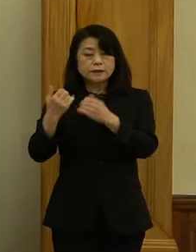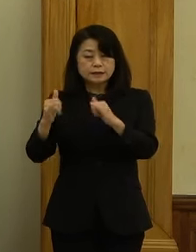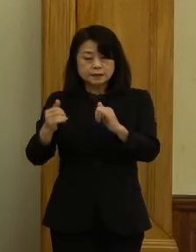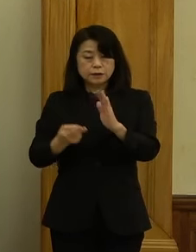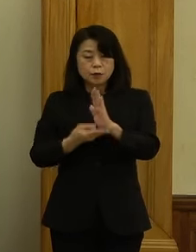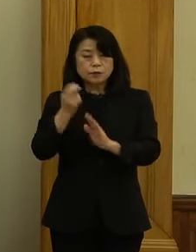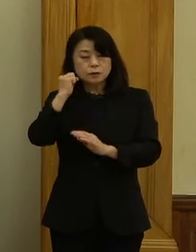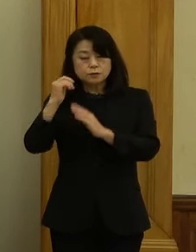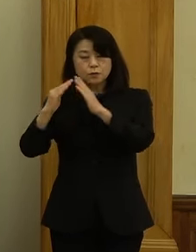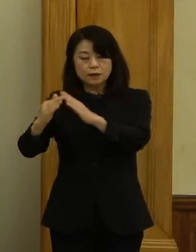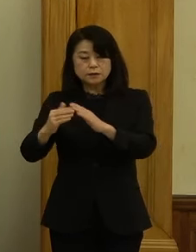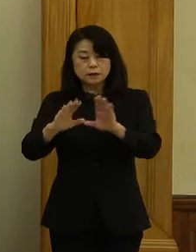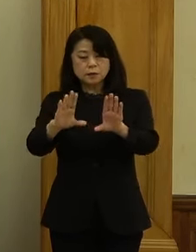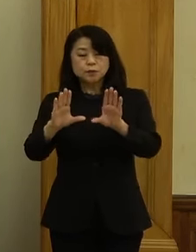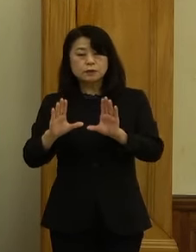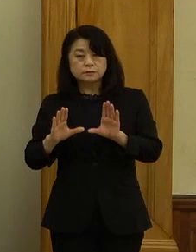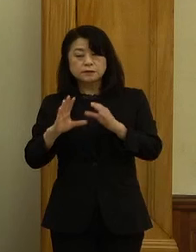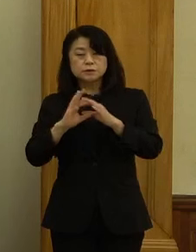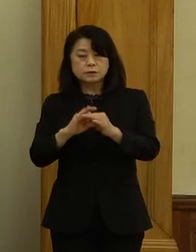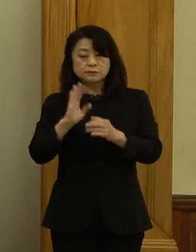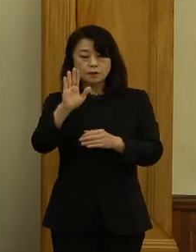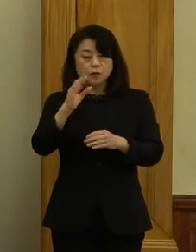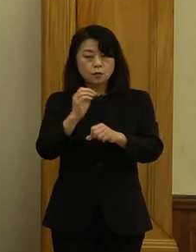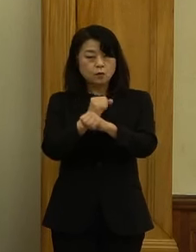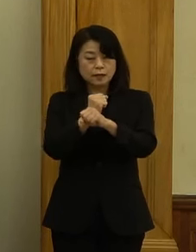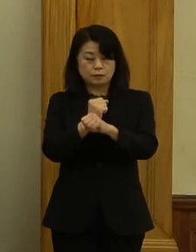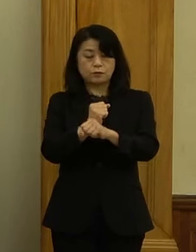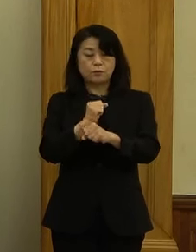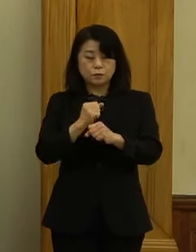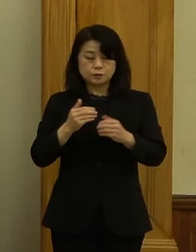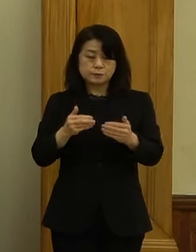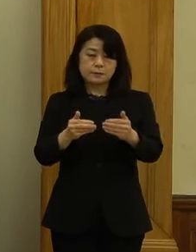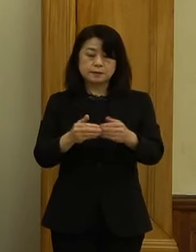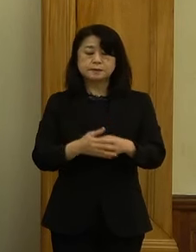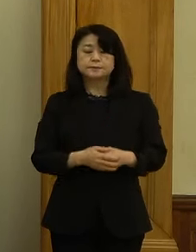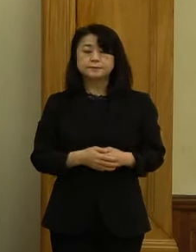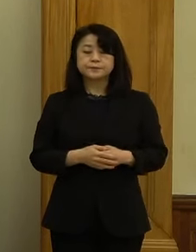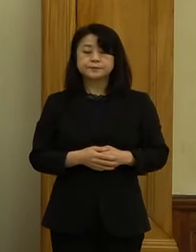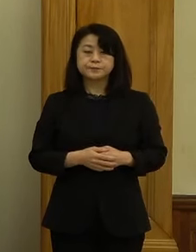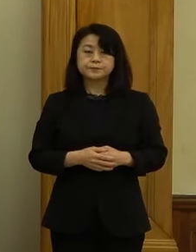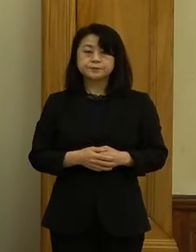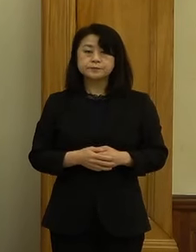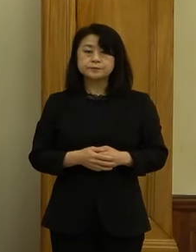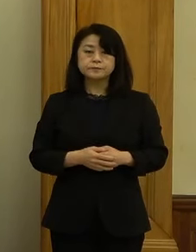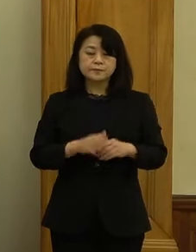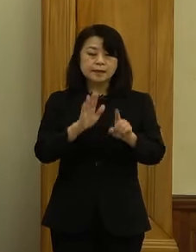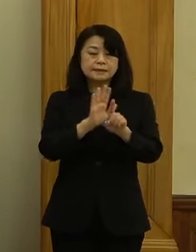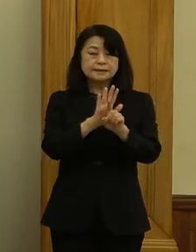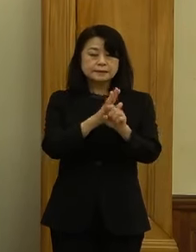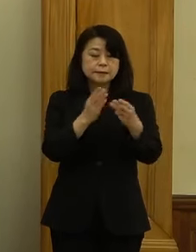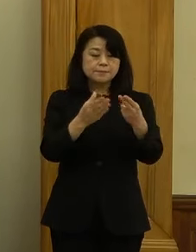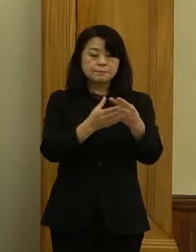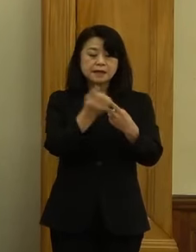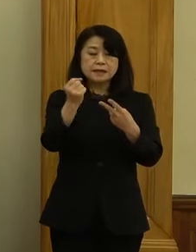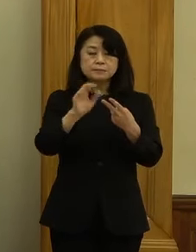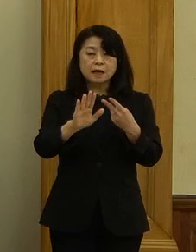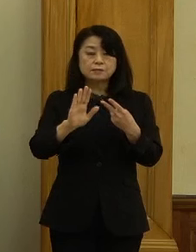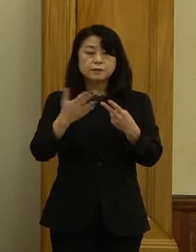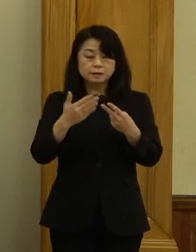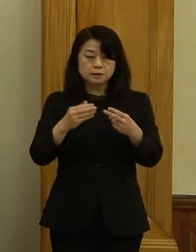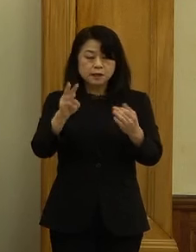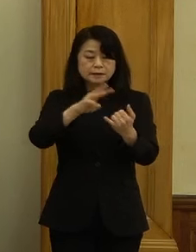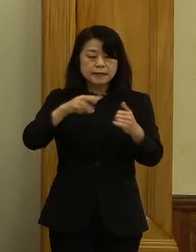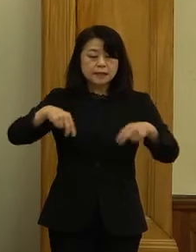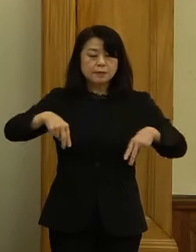ホテル旅館等への受け入れについては今後検討してまいりますえ支援パッケージにもありますが災害